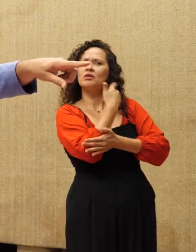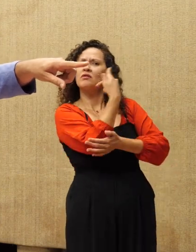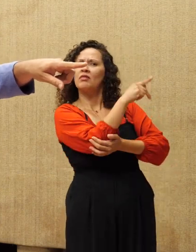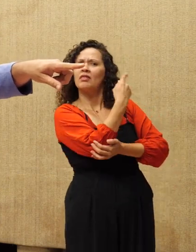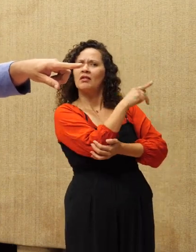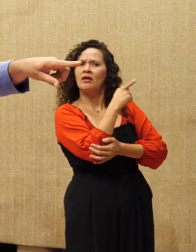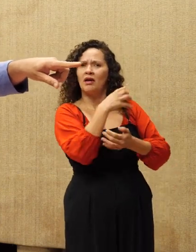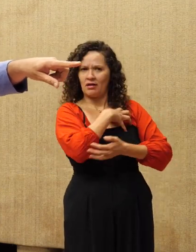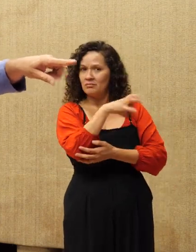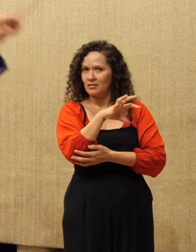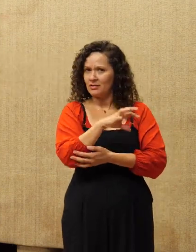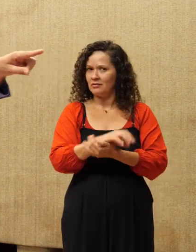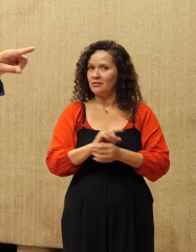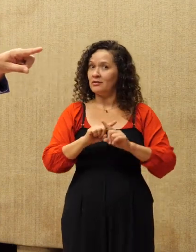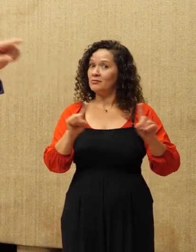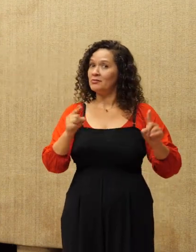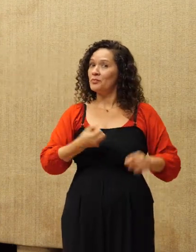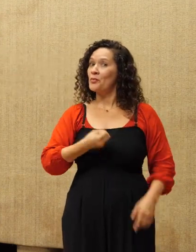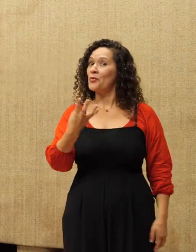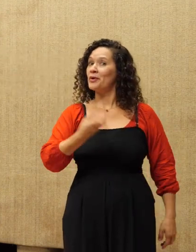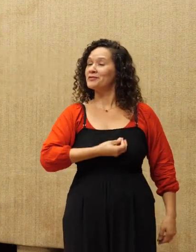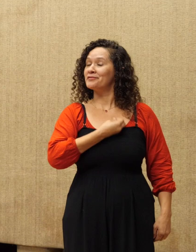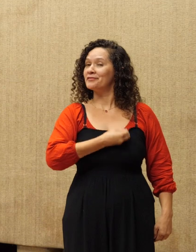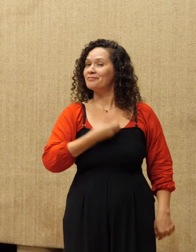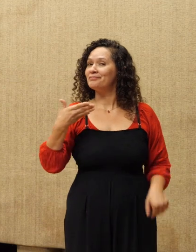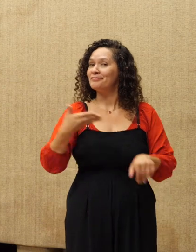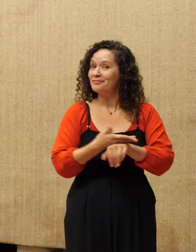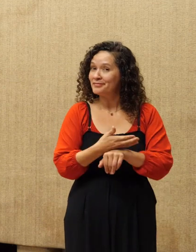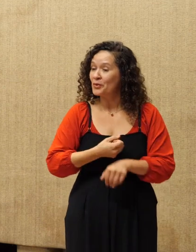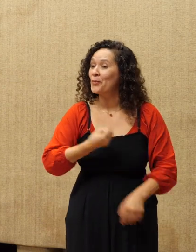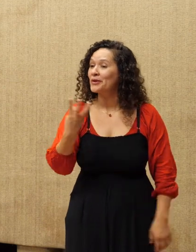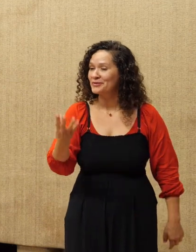de Mariano, né? Mas quantos compareceram lá?